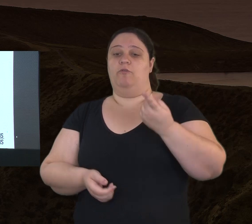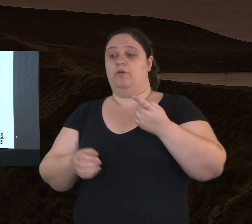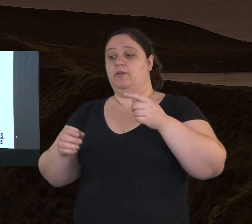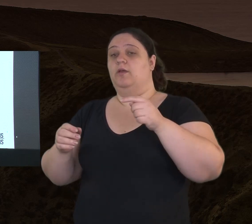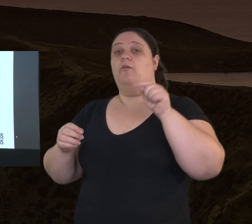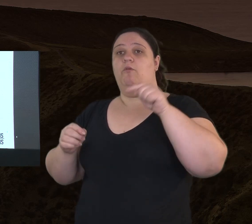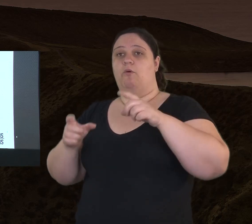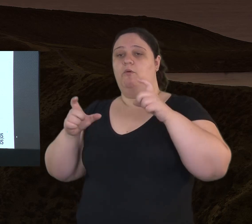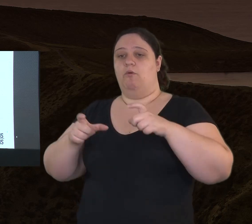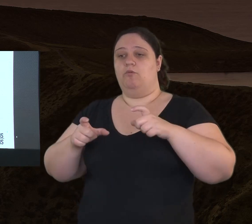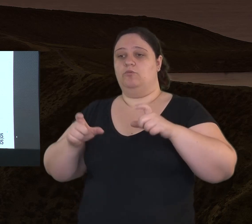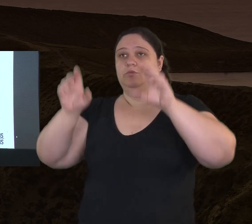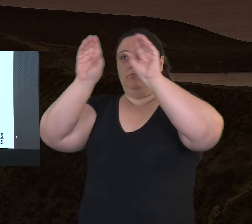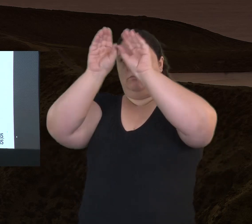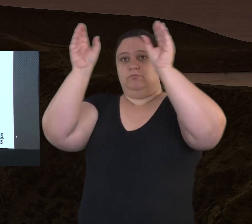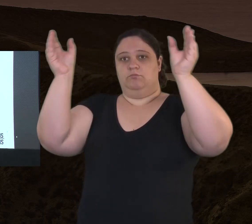esfera